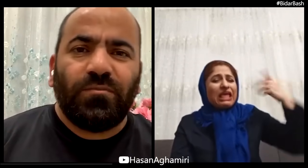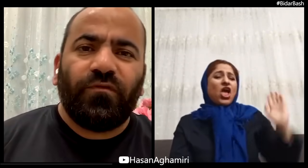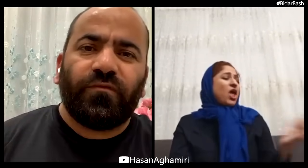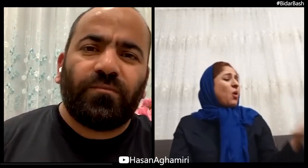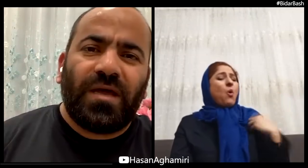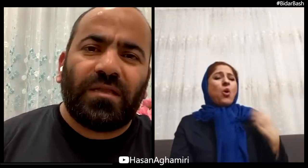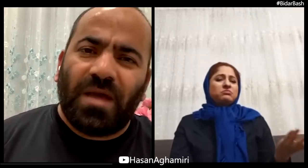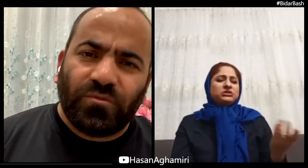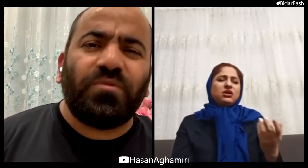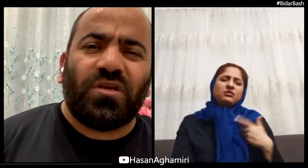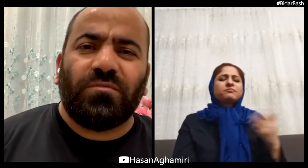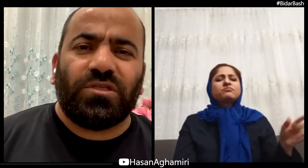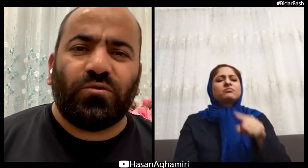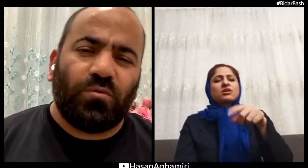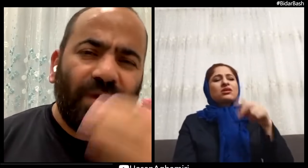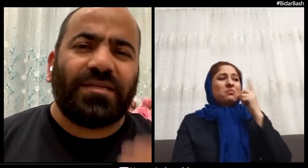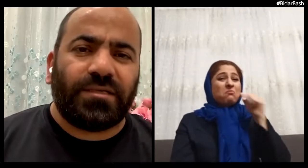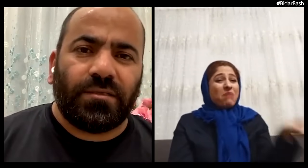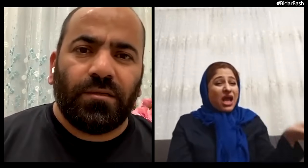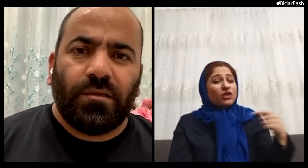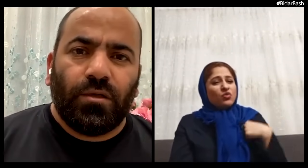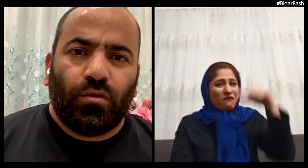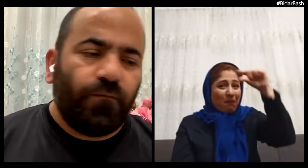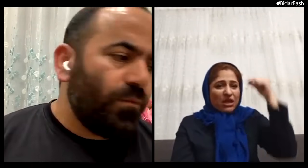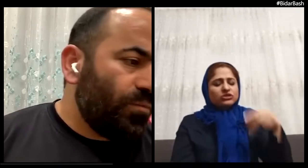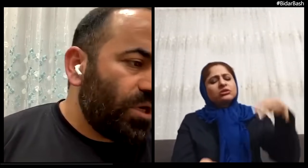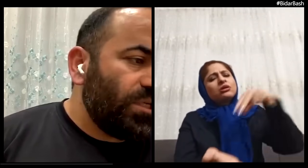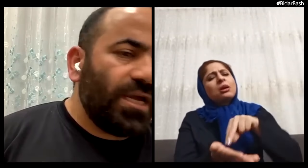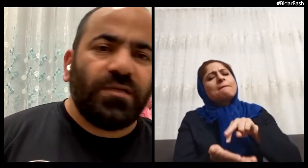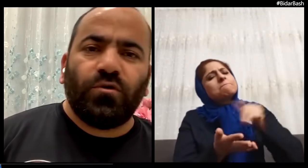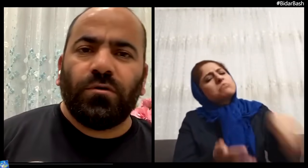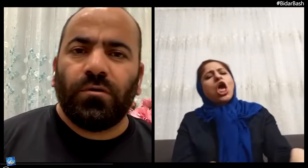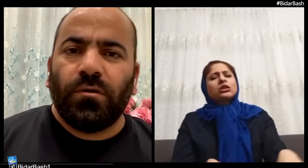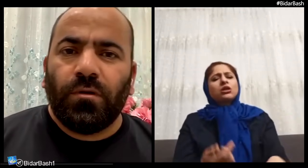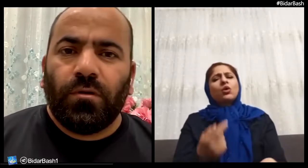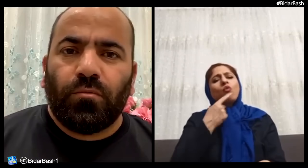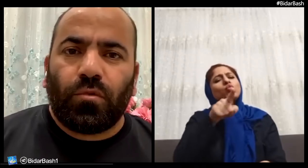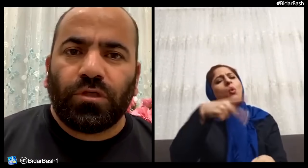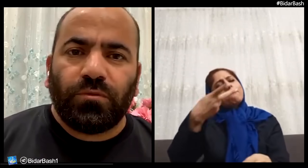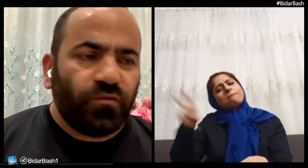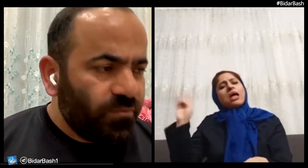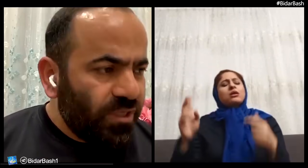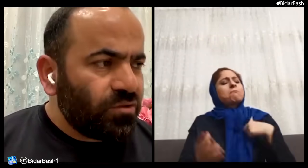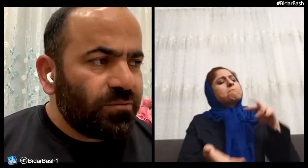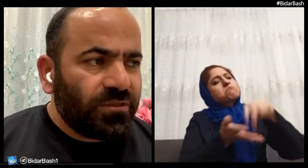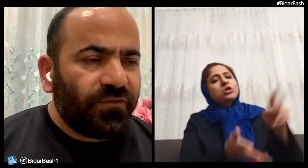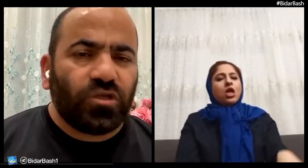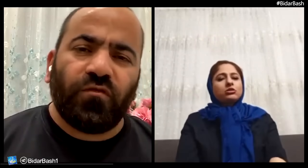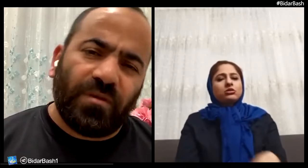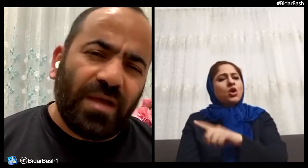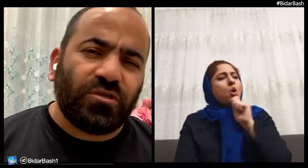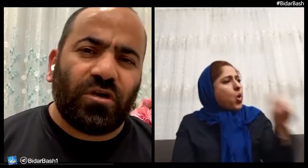سرایی رسیدیم، گفت برادر من همجا پیاده میشم، شما برگرد. گفت ما منو پیاده کردیم و خلاصه بهش گفتیم برسونیم